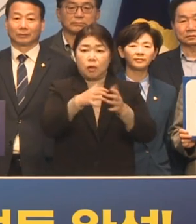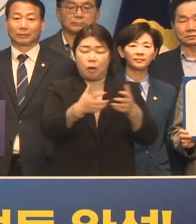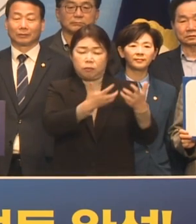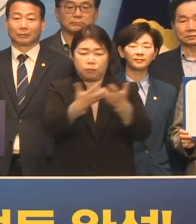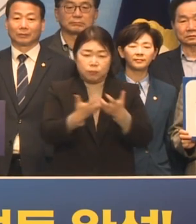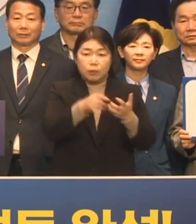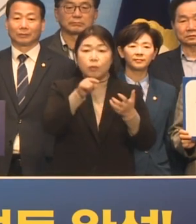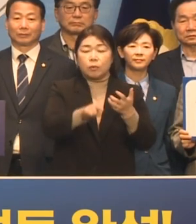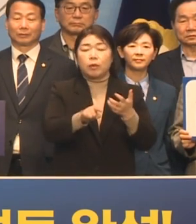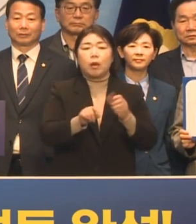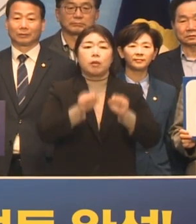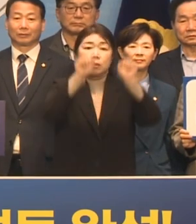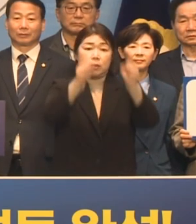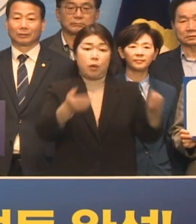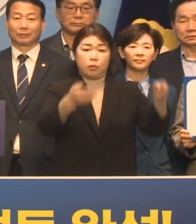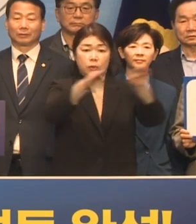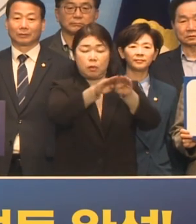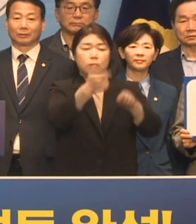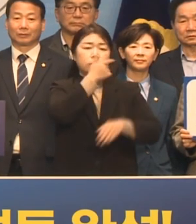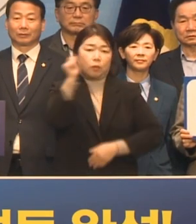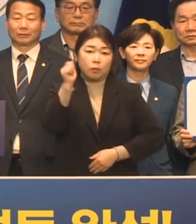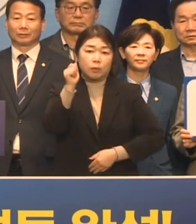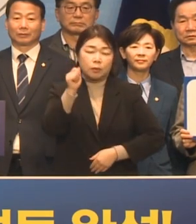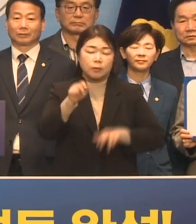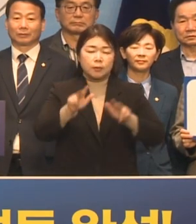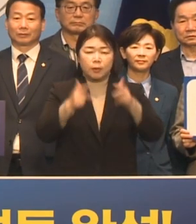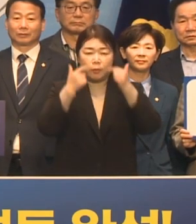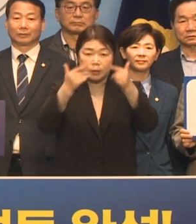부족한 성동구, 이제 확 바꾸겠습니다.